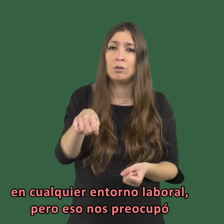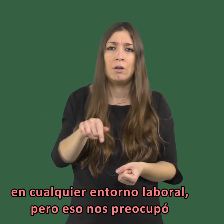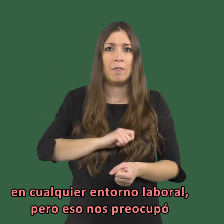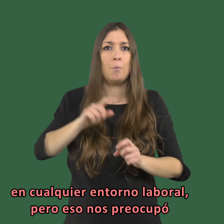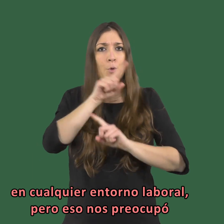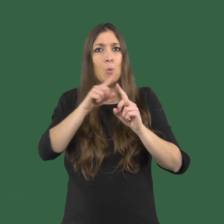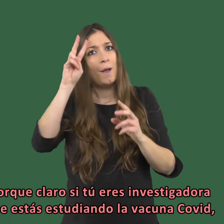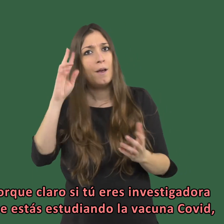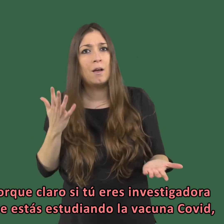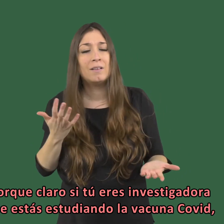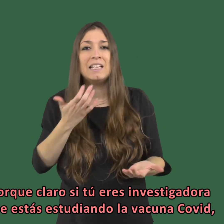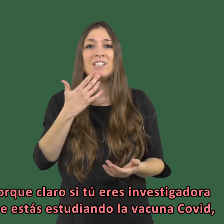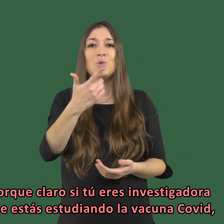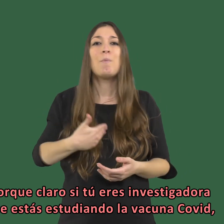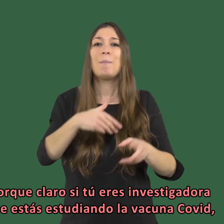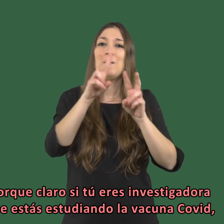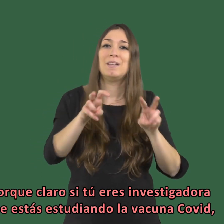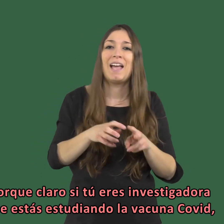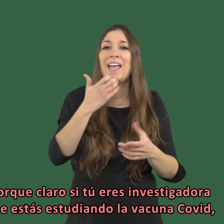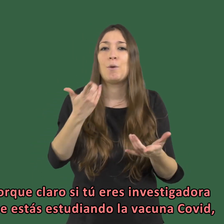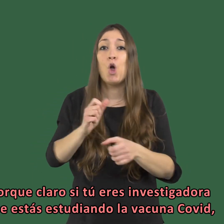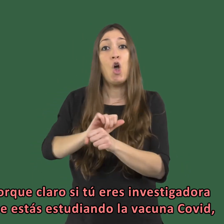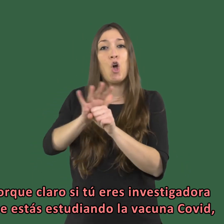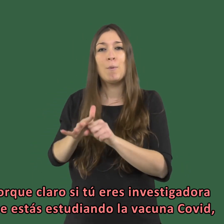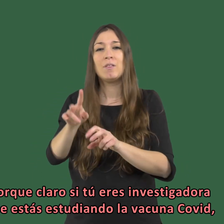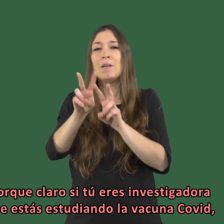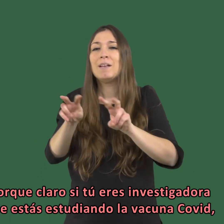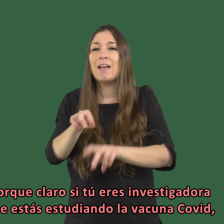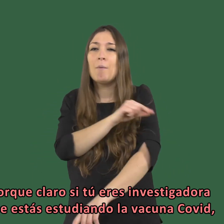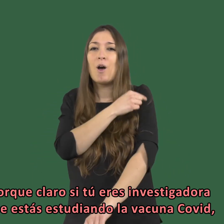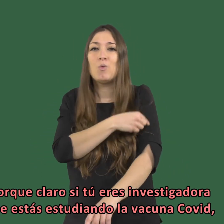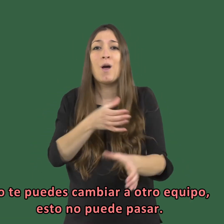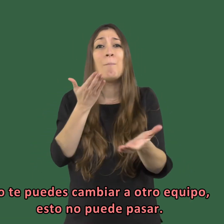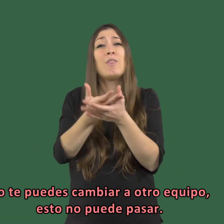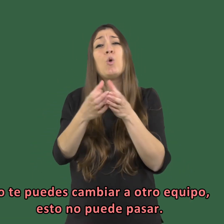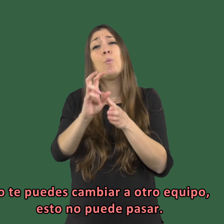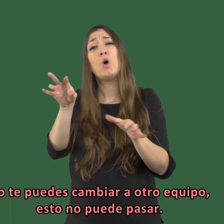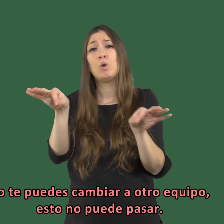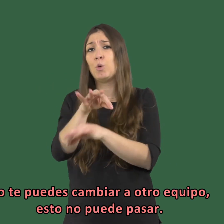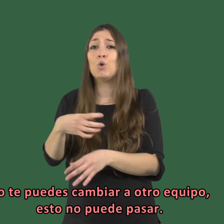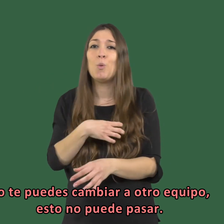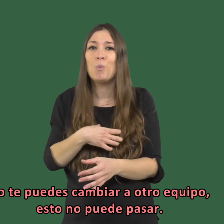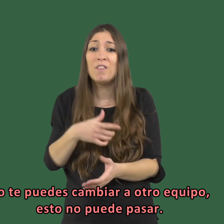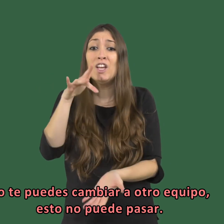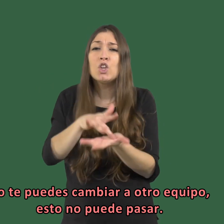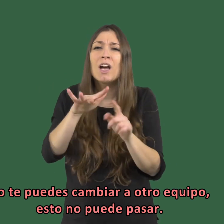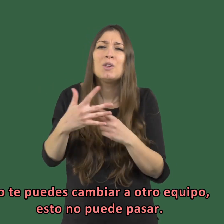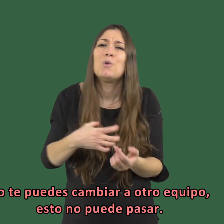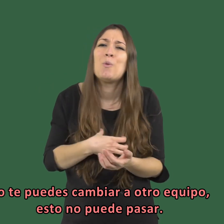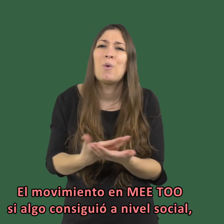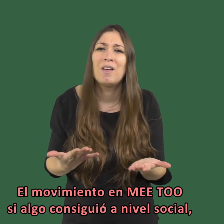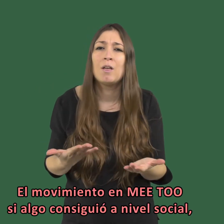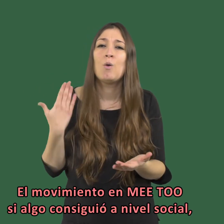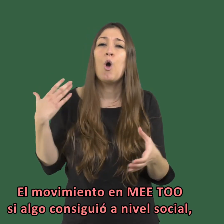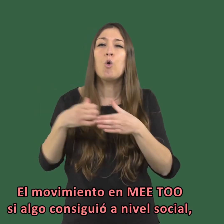eso nos preocupó porque, claro, pues si eres investigadora que estás estudiando la vacuna COVID, no te puedes cambiar a otro equipo. Es decir, esto no puede pasar. O